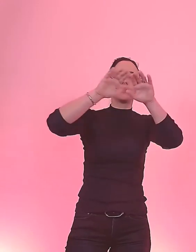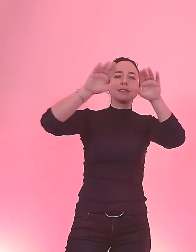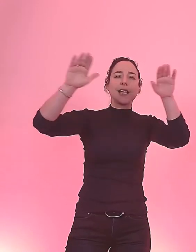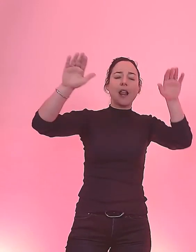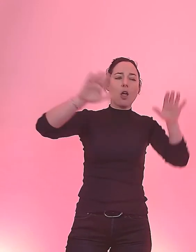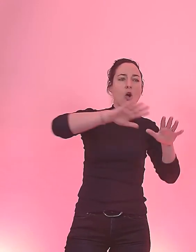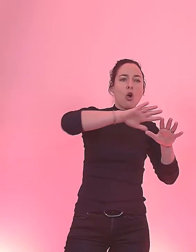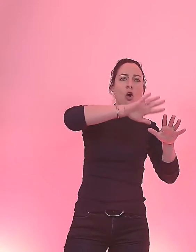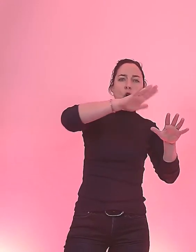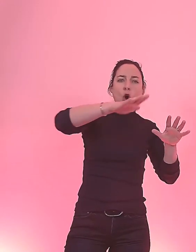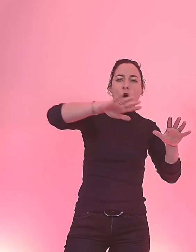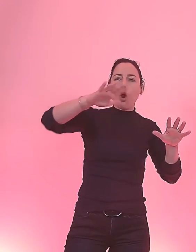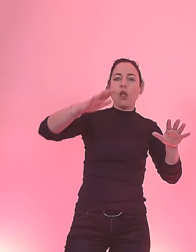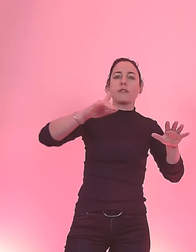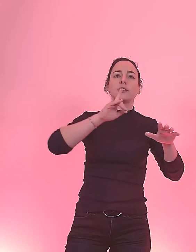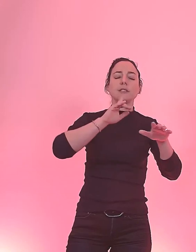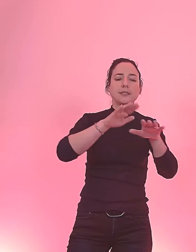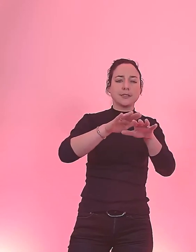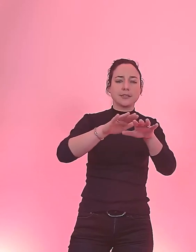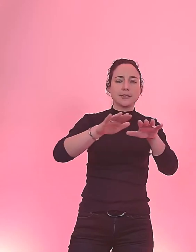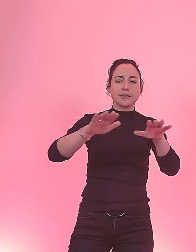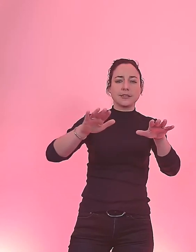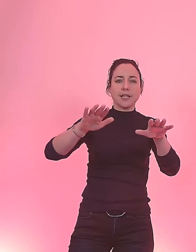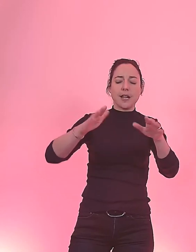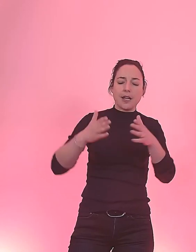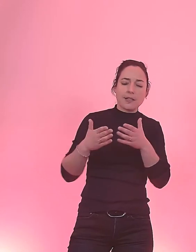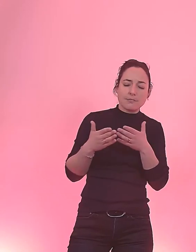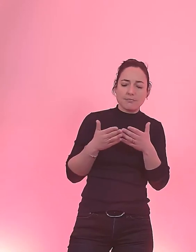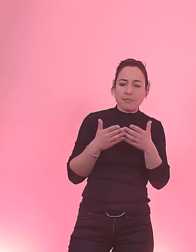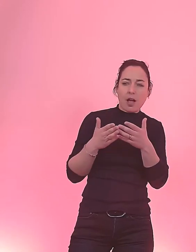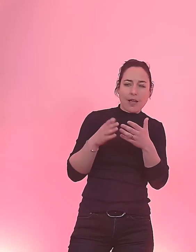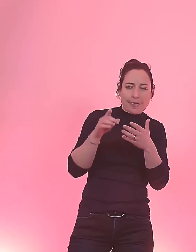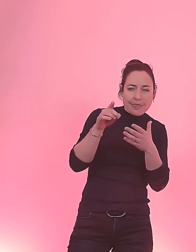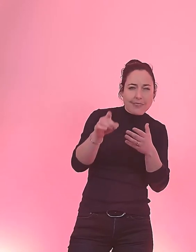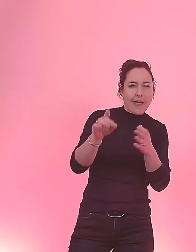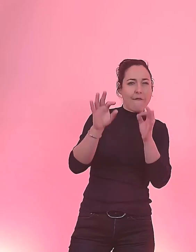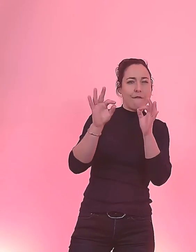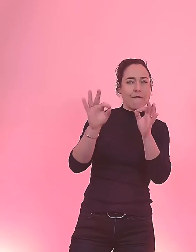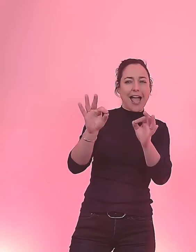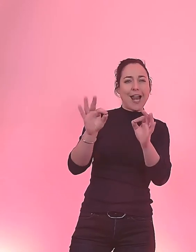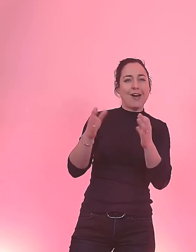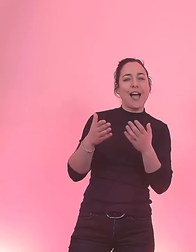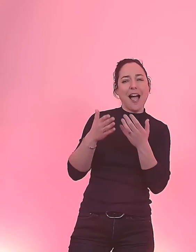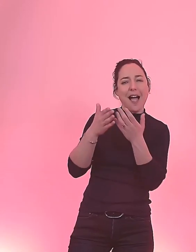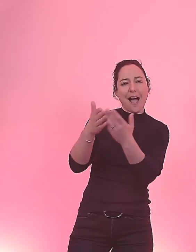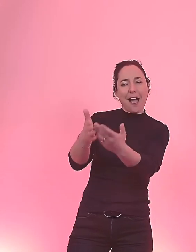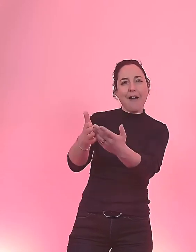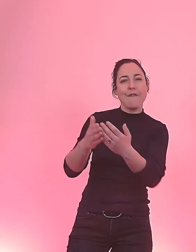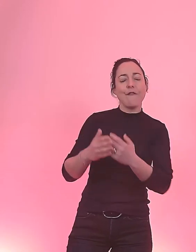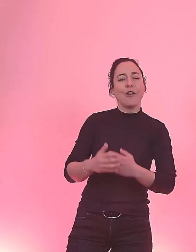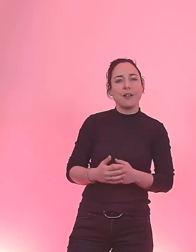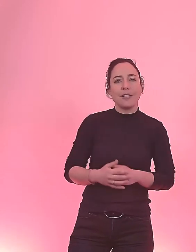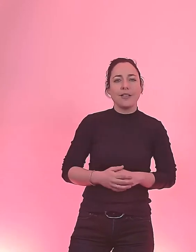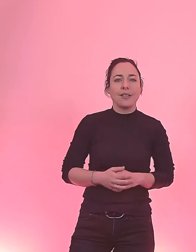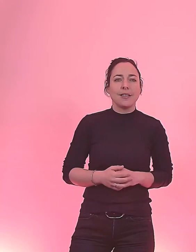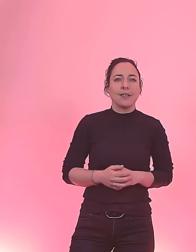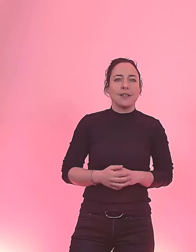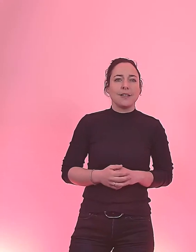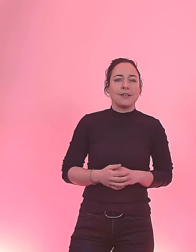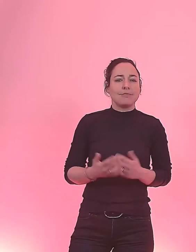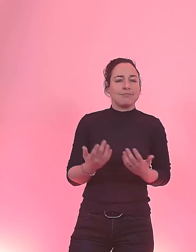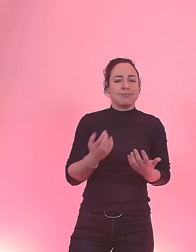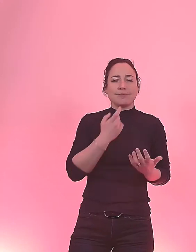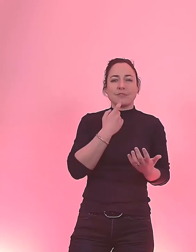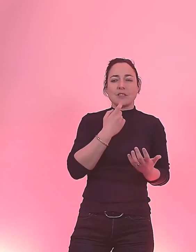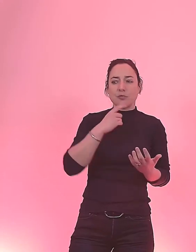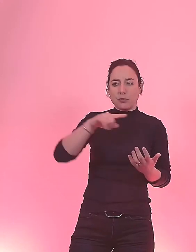liggen uitbracht en naar een veilige haven natuurlijk echode deze persoon